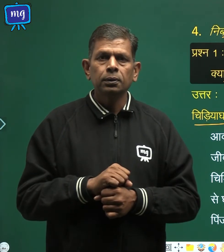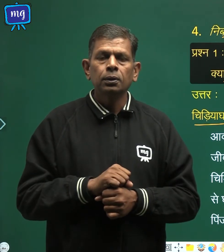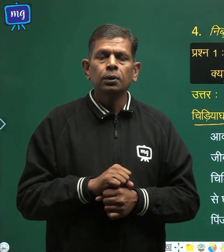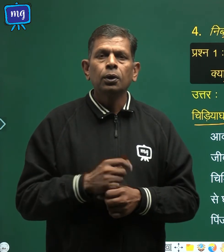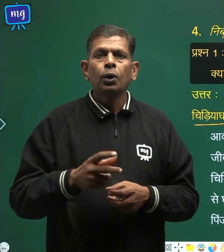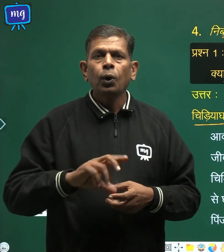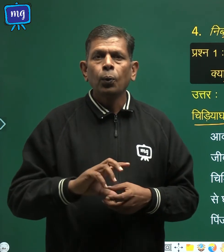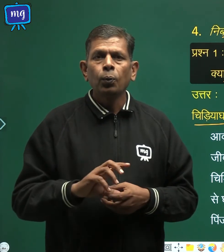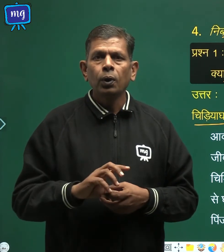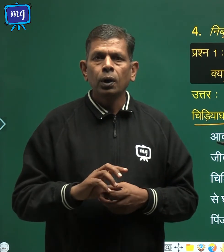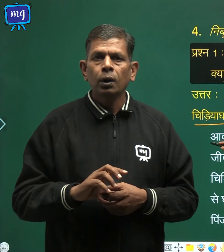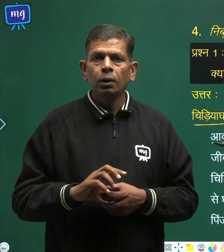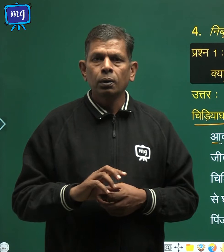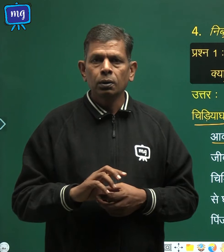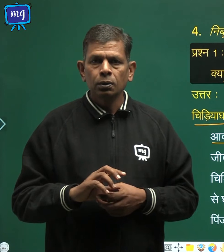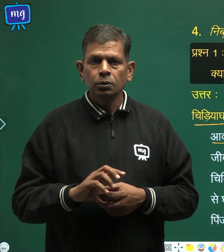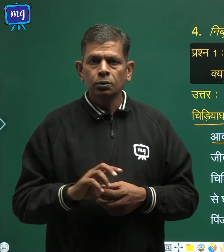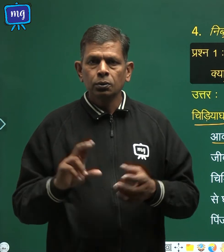वे कृत्रिम आवास